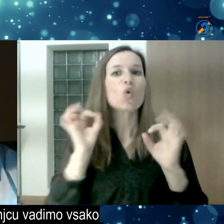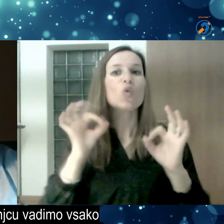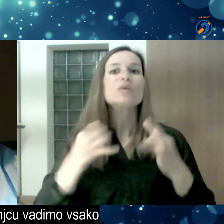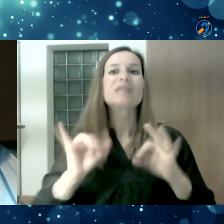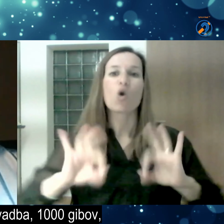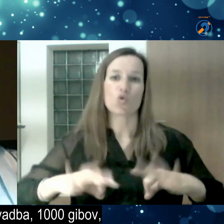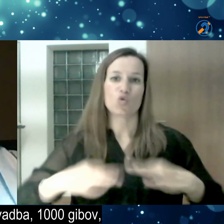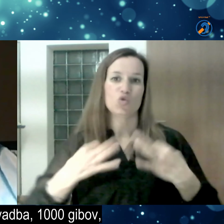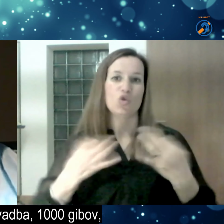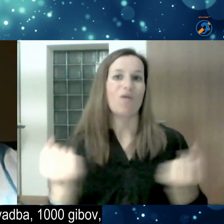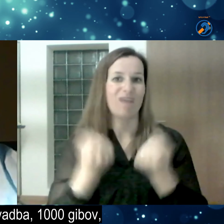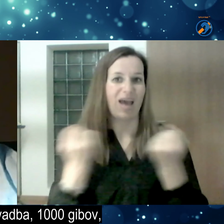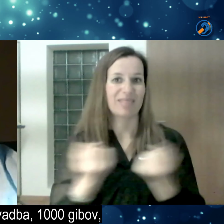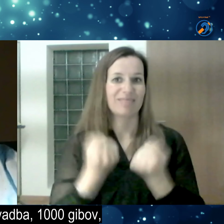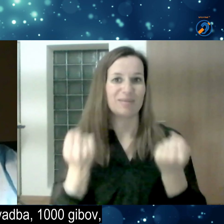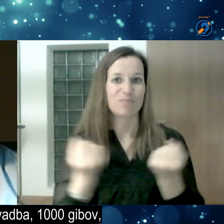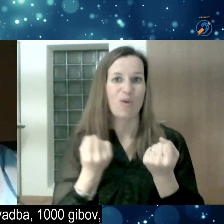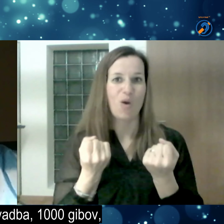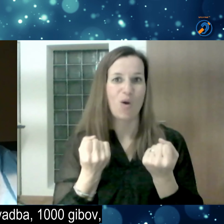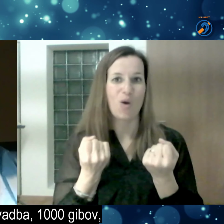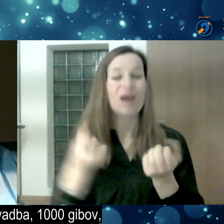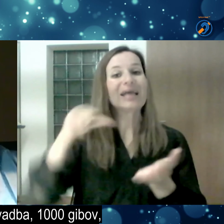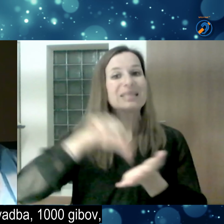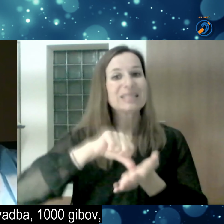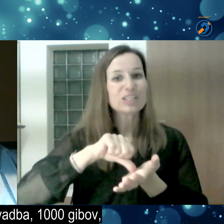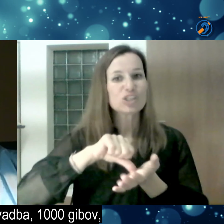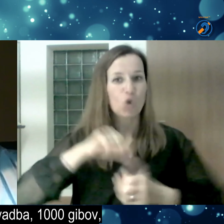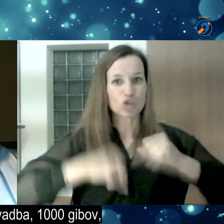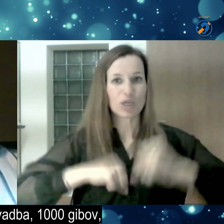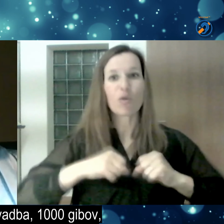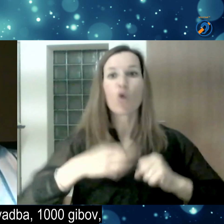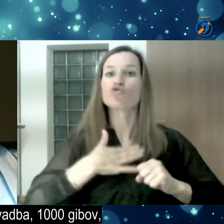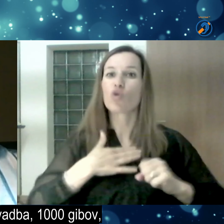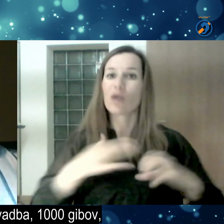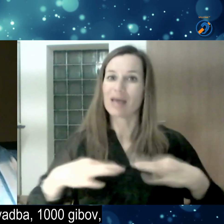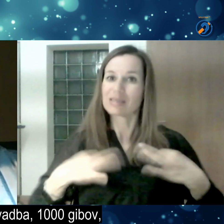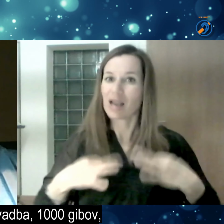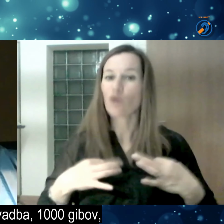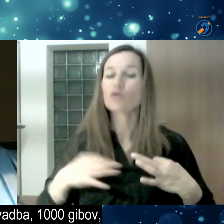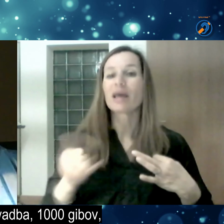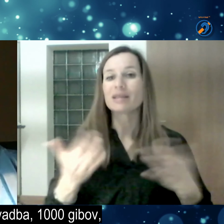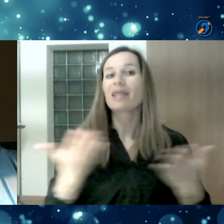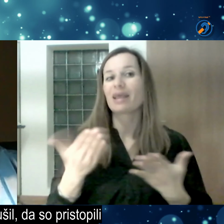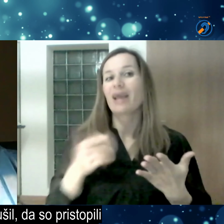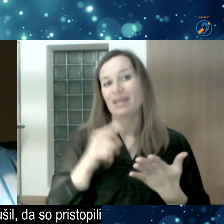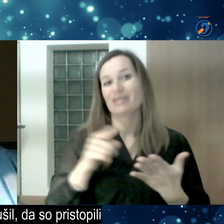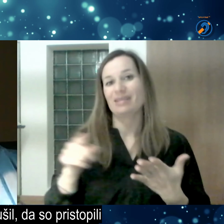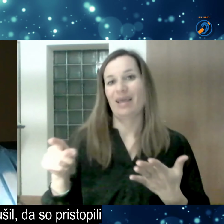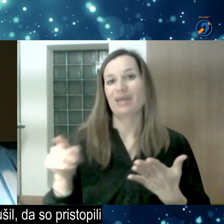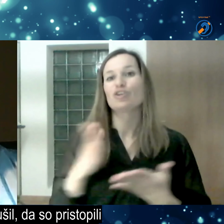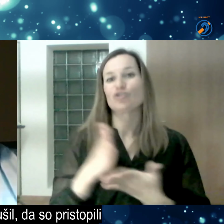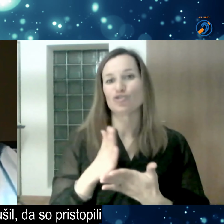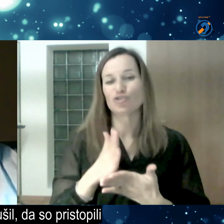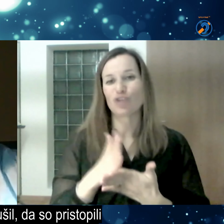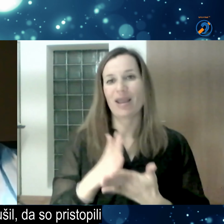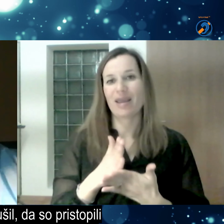prekinjeno, jutranja telovadba, 1000 gibov, šola zdravja, in da je kar nekaj teh že